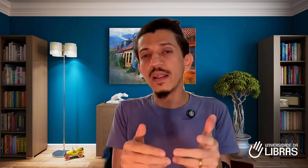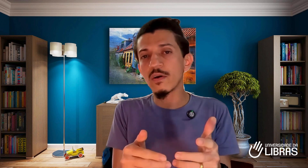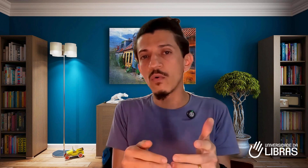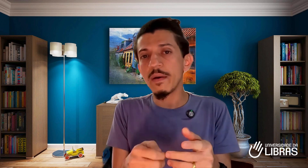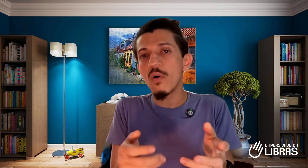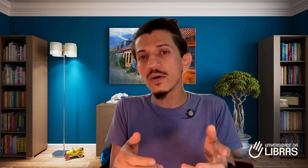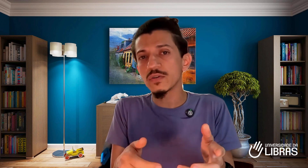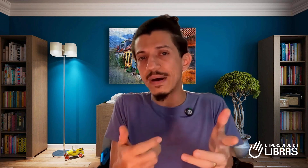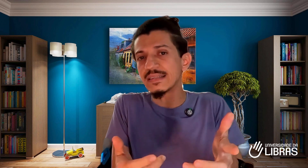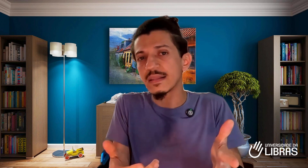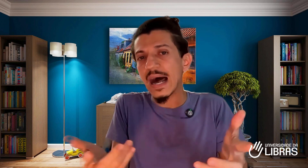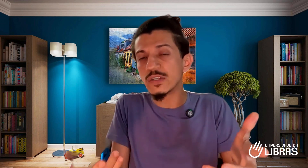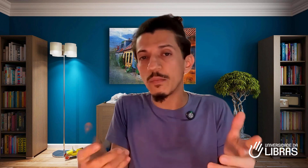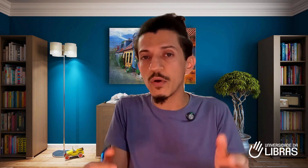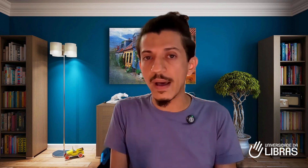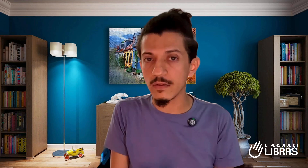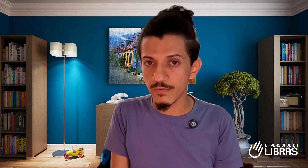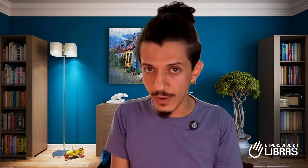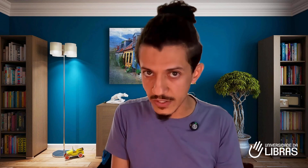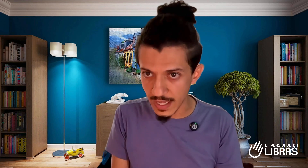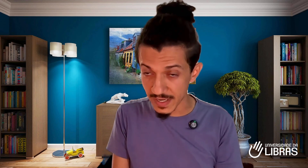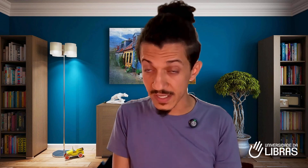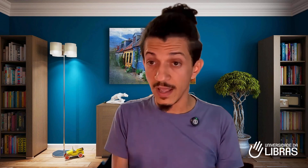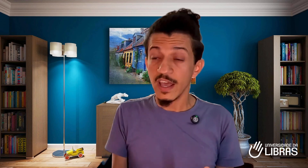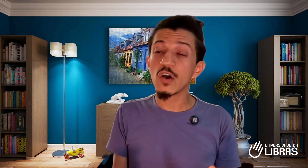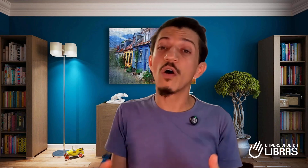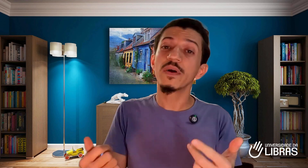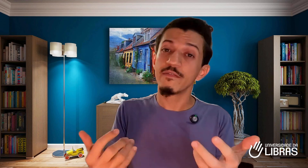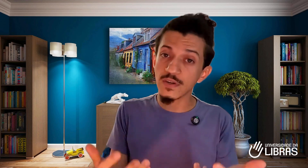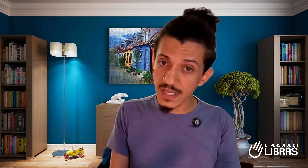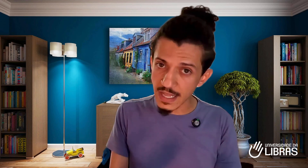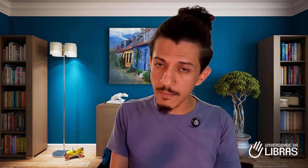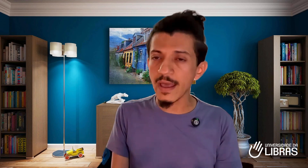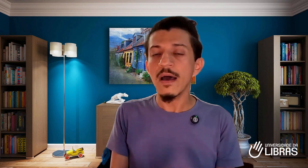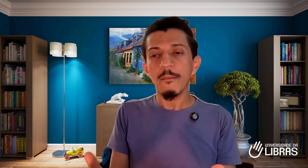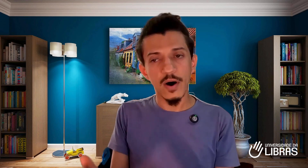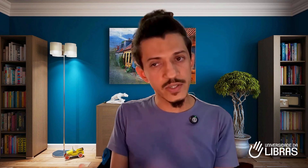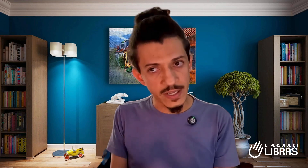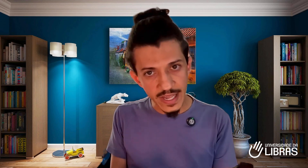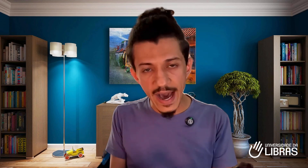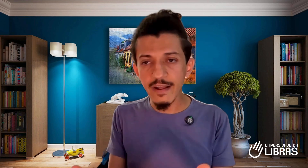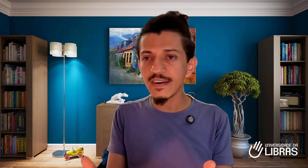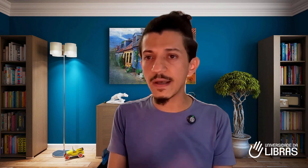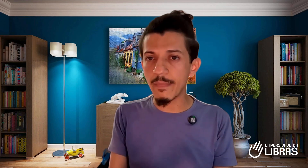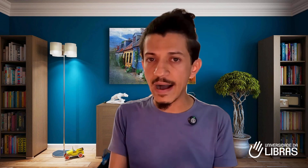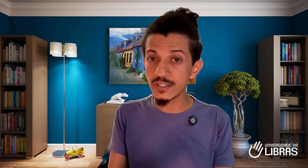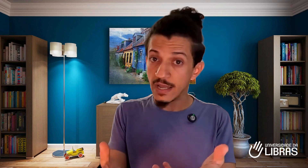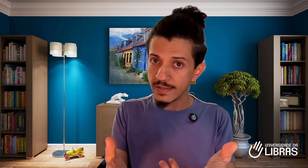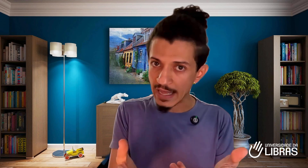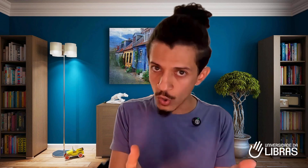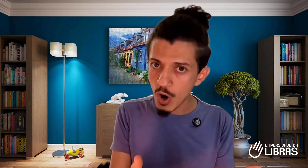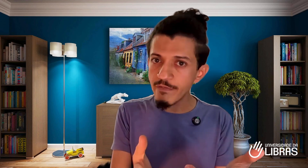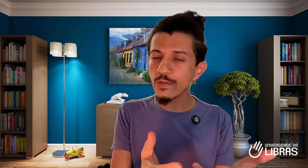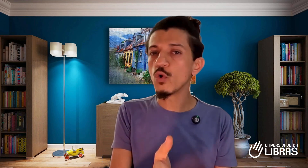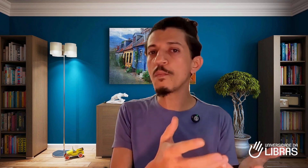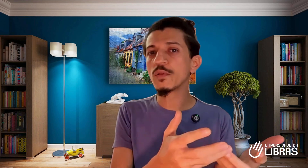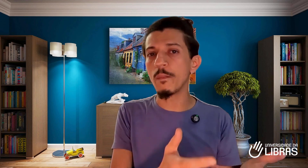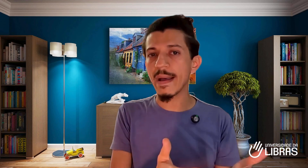e mostro mais detalhes sobre o método Fluente em Libras e como que você também pode entrar e fazer parte da nova turma do método